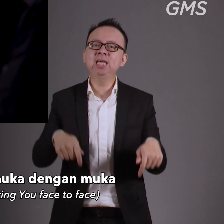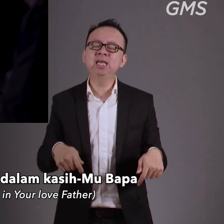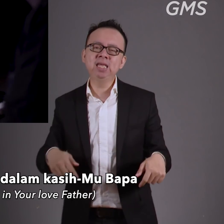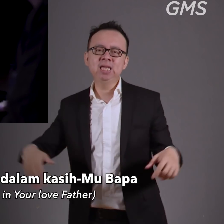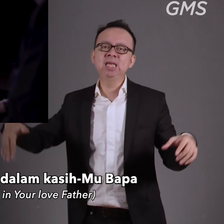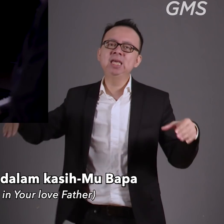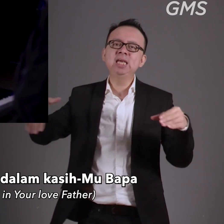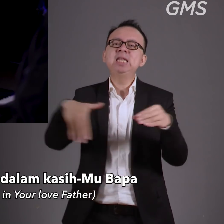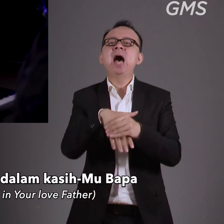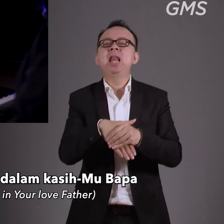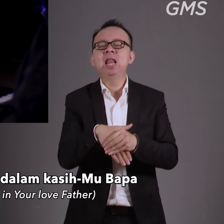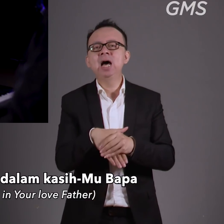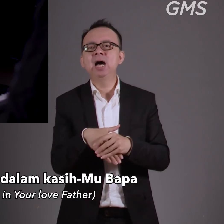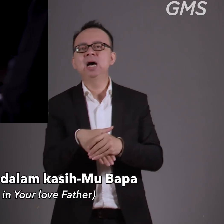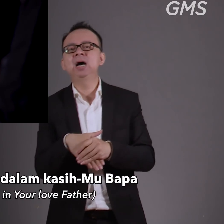tenggelam di